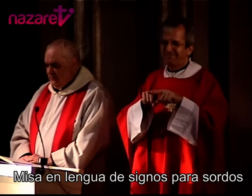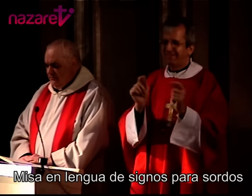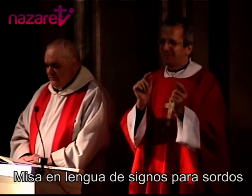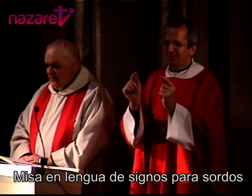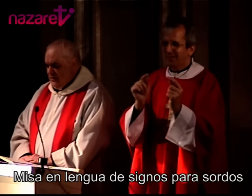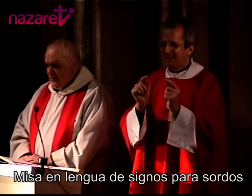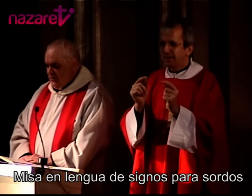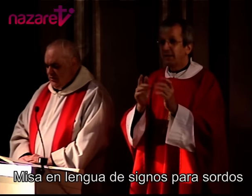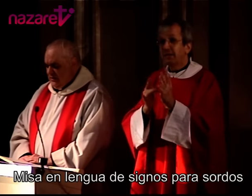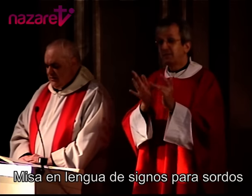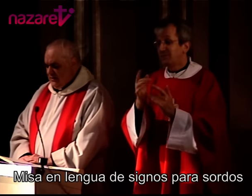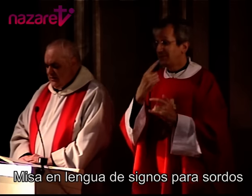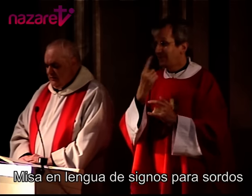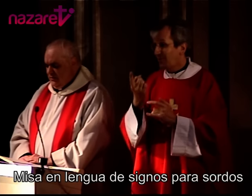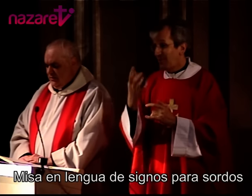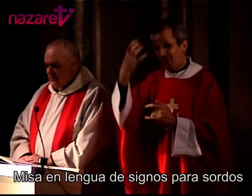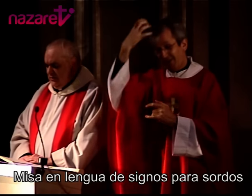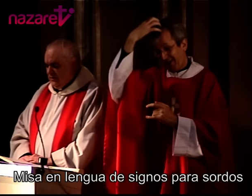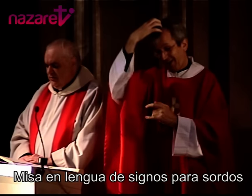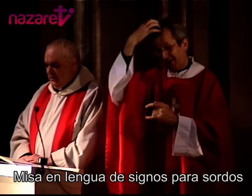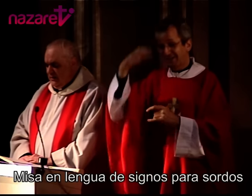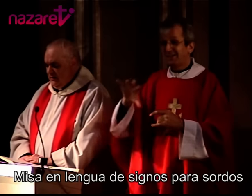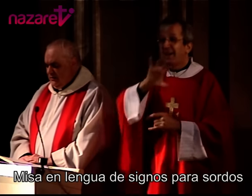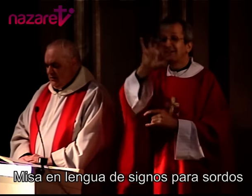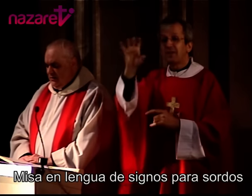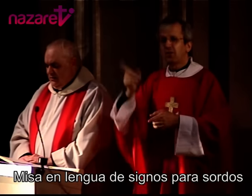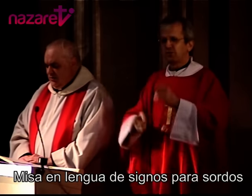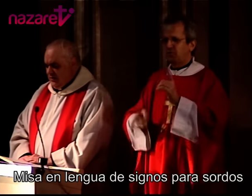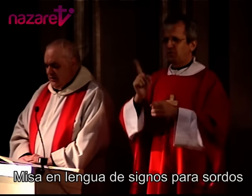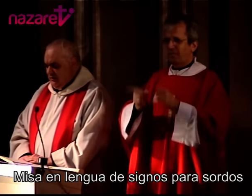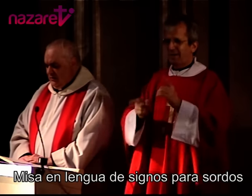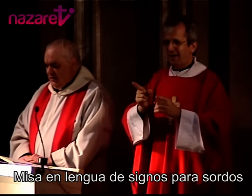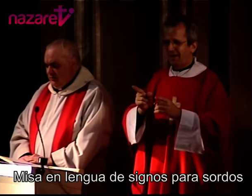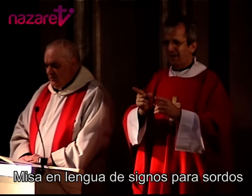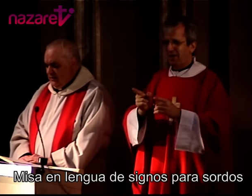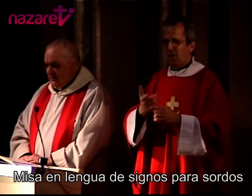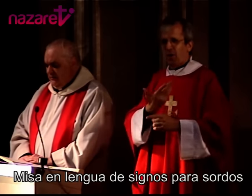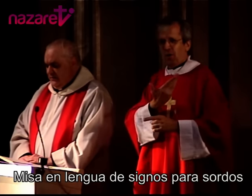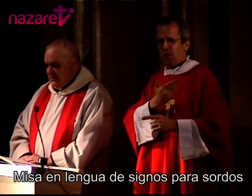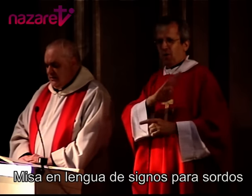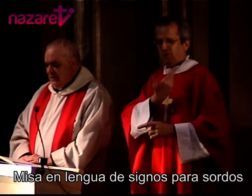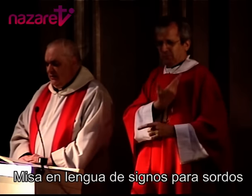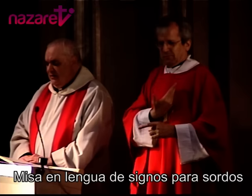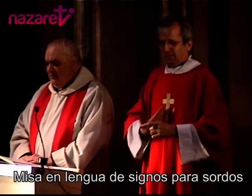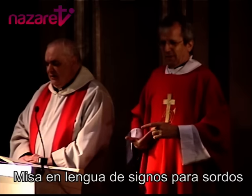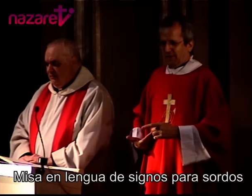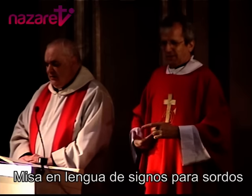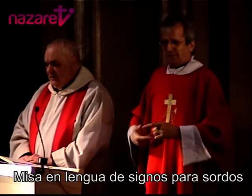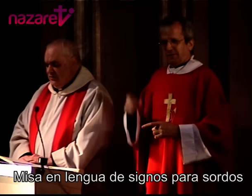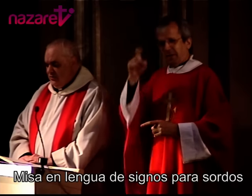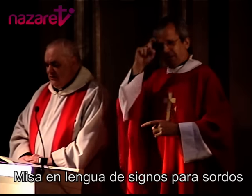dijo: «Los reyes de las naciones las dominan. Los que ejercen la autoridad se hacen